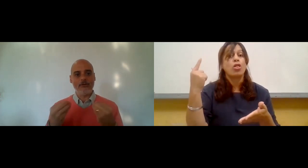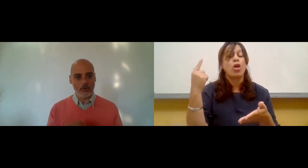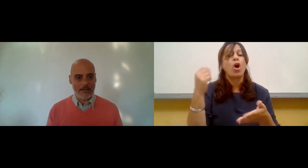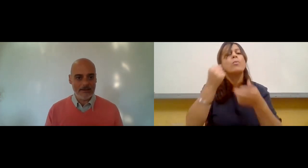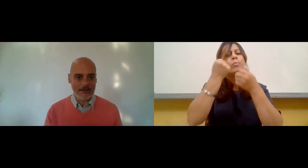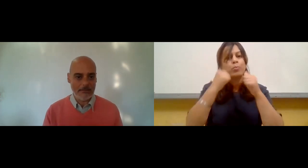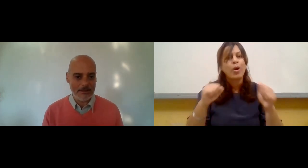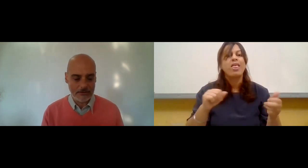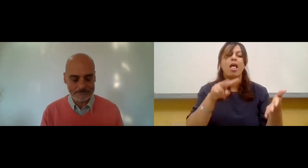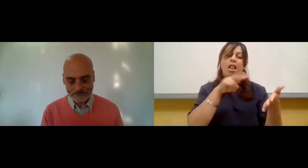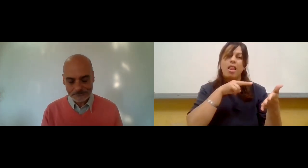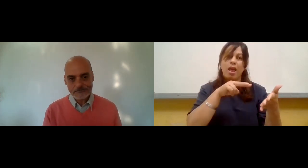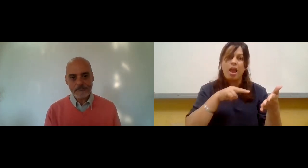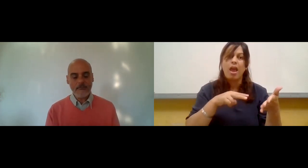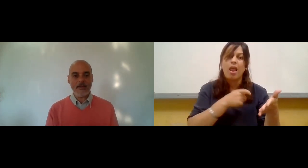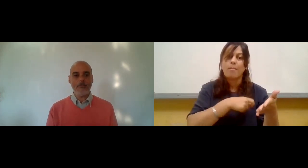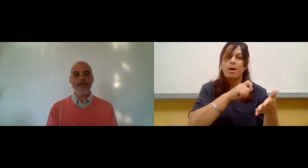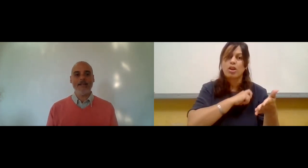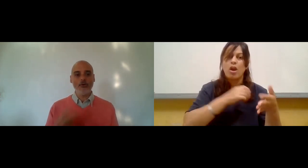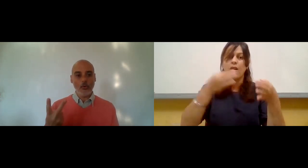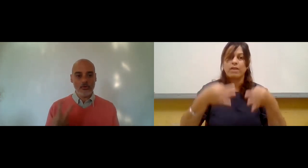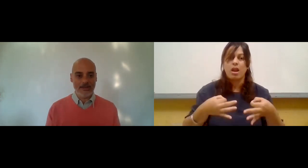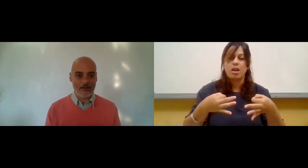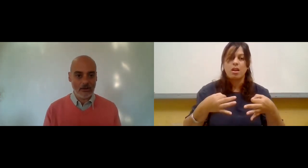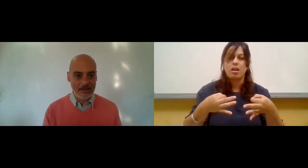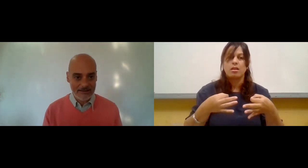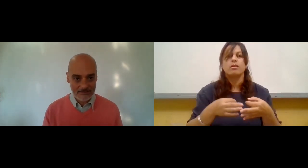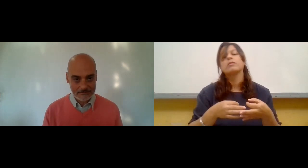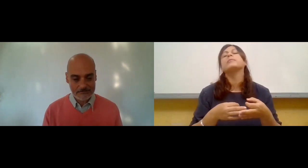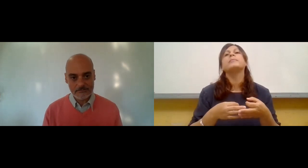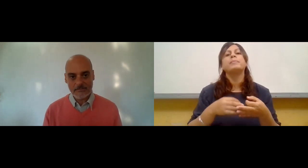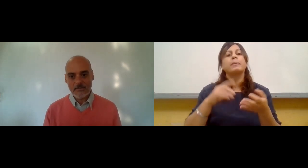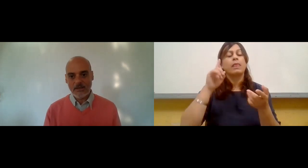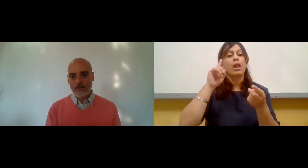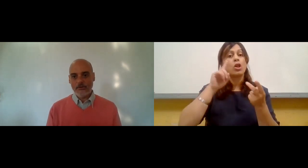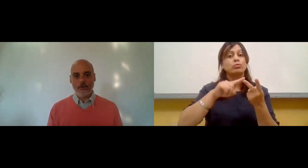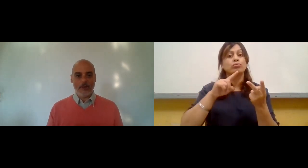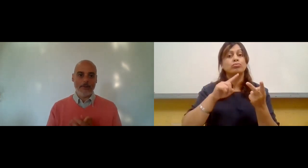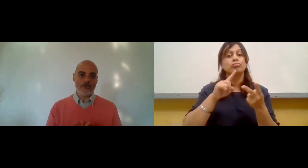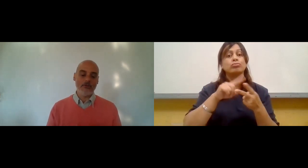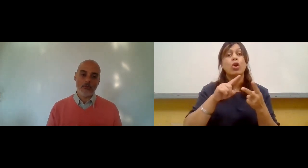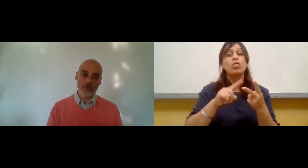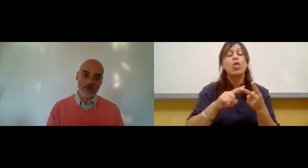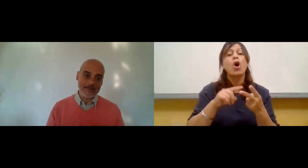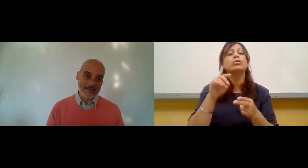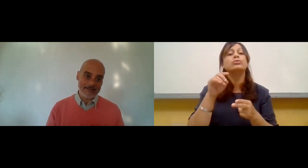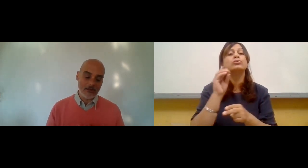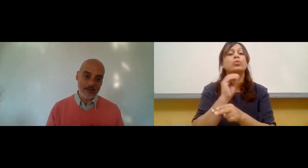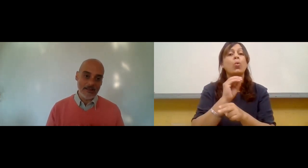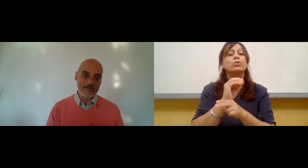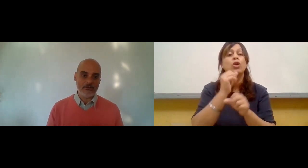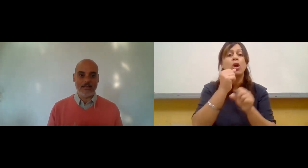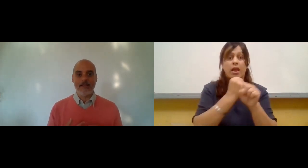la lectura del español. Después tienen 2 cursos de tecnologías, porque para nosotros son muy importantes